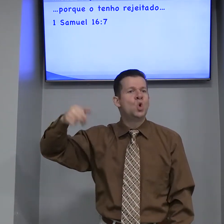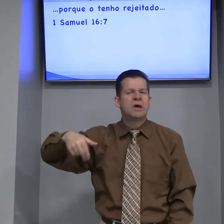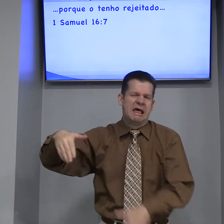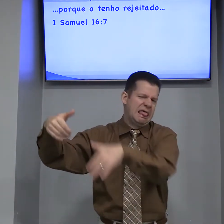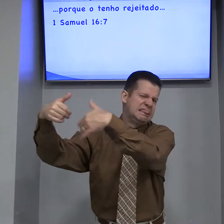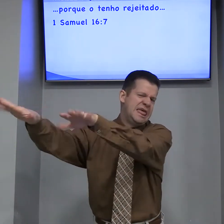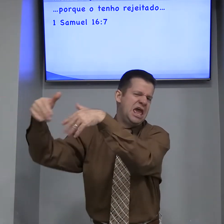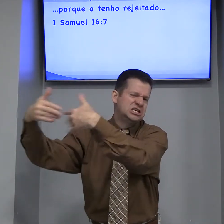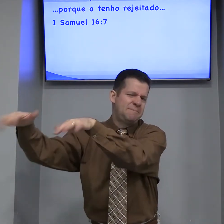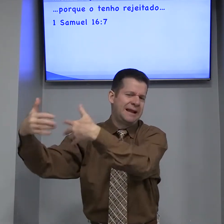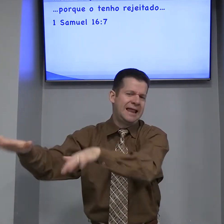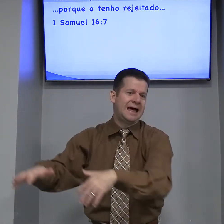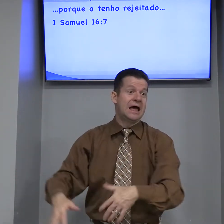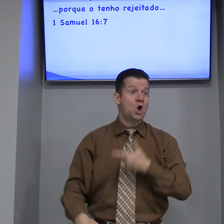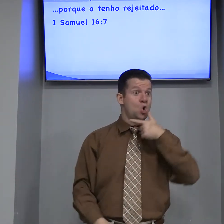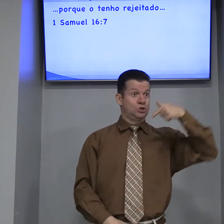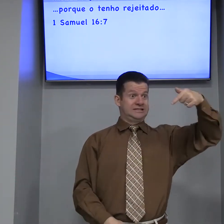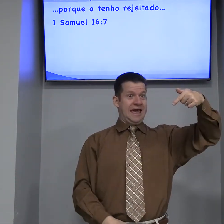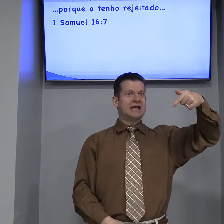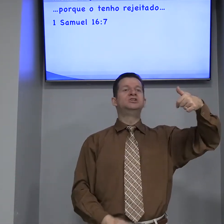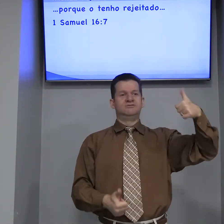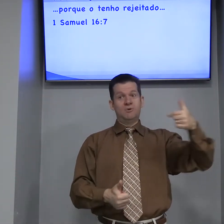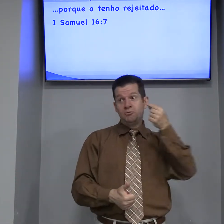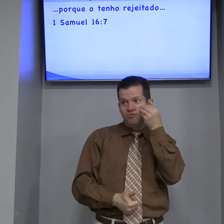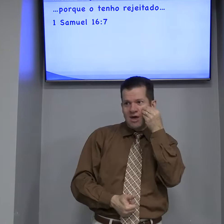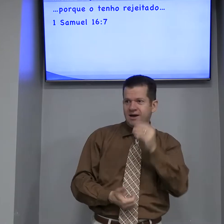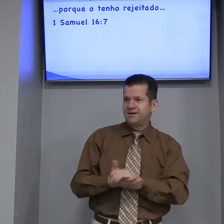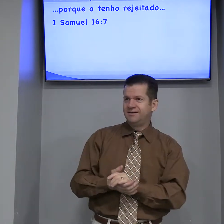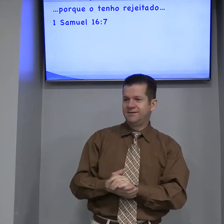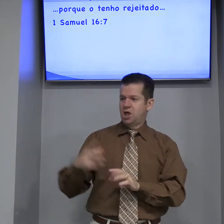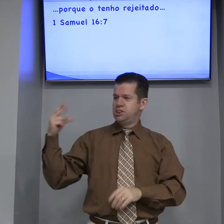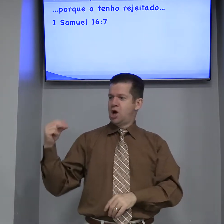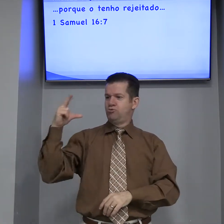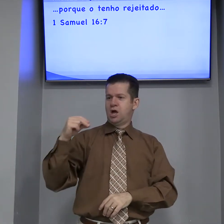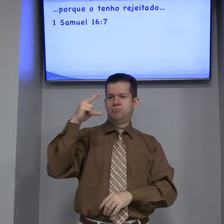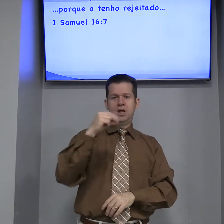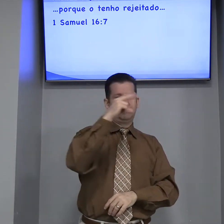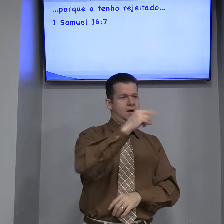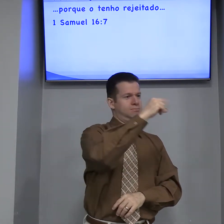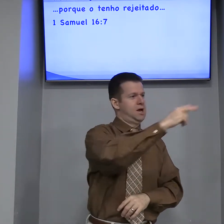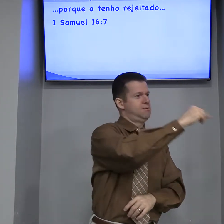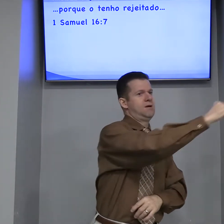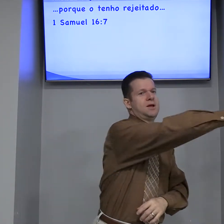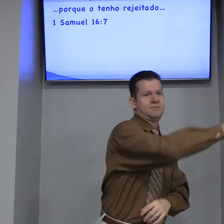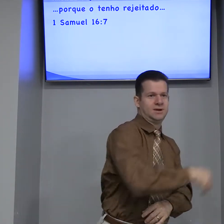Nunca. Deixa pra lá. O 7, vamos ver. Não, não, não, não, não, não, não, não.